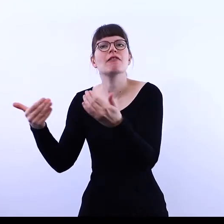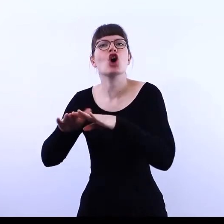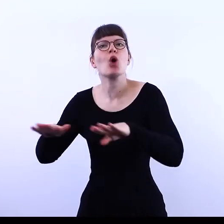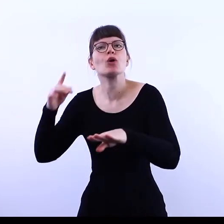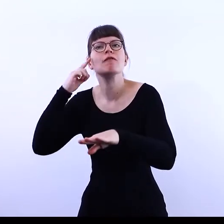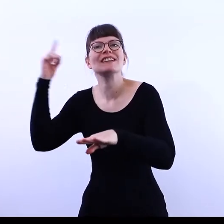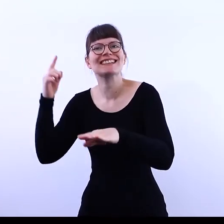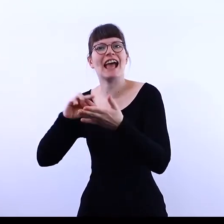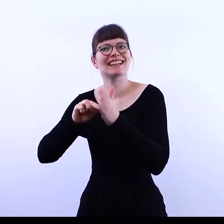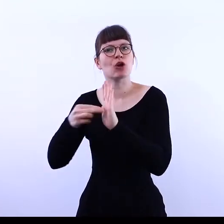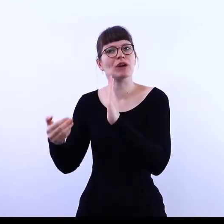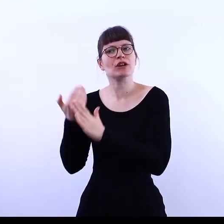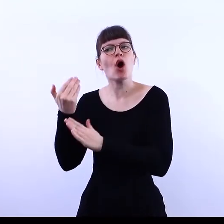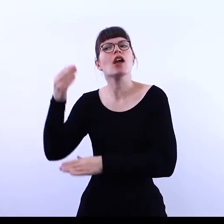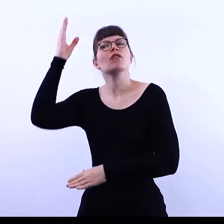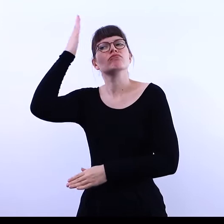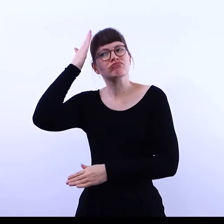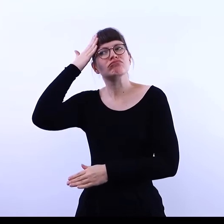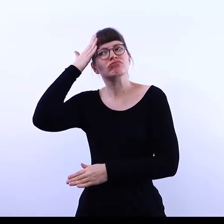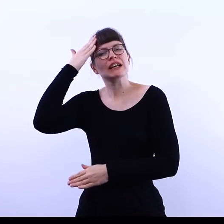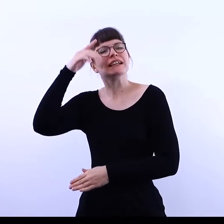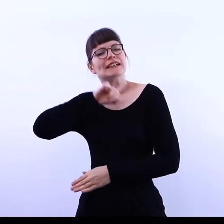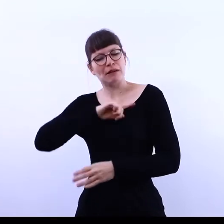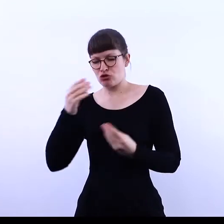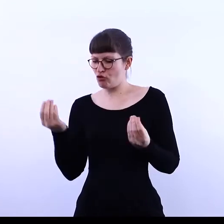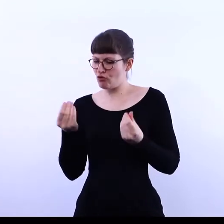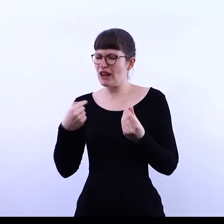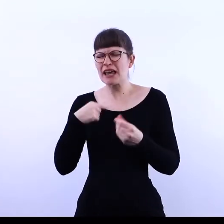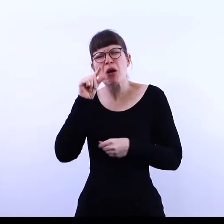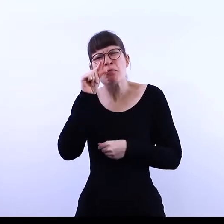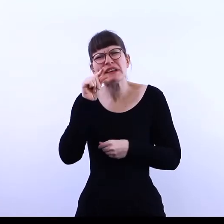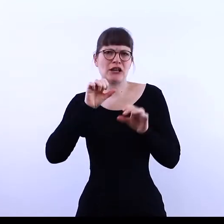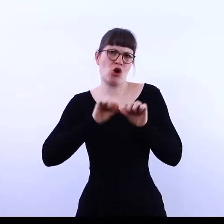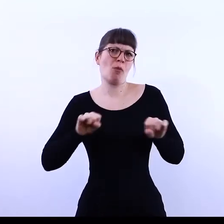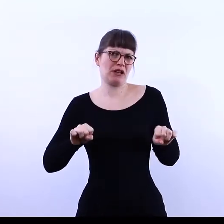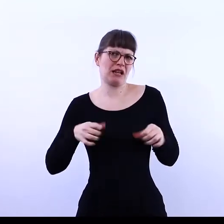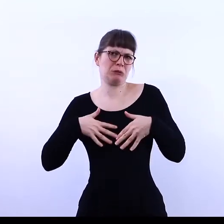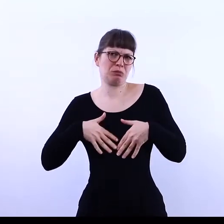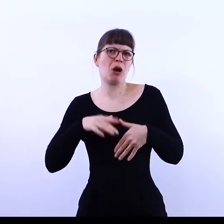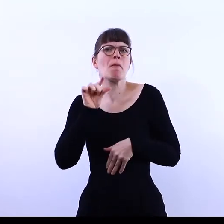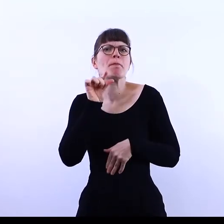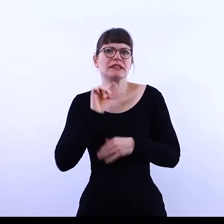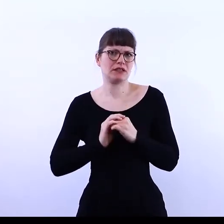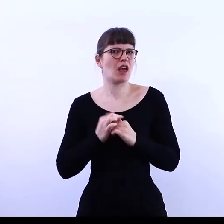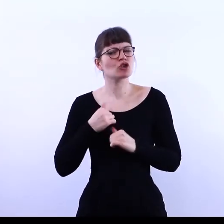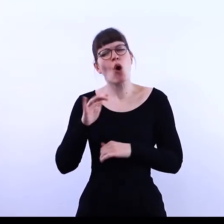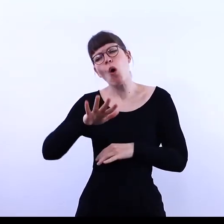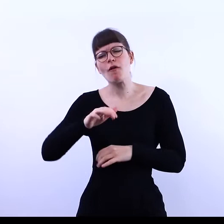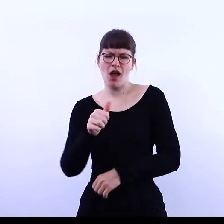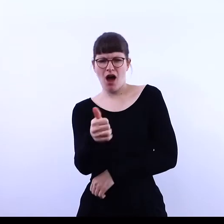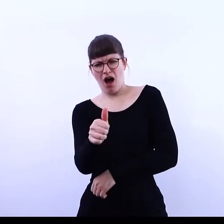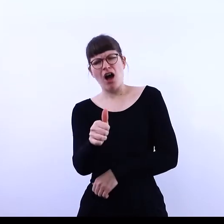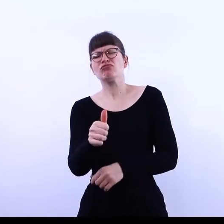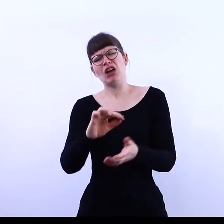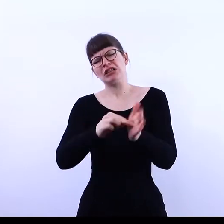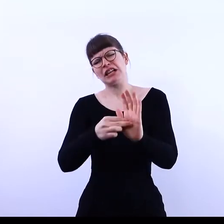Technologien, das Gefühl zu haben, ich bin zumindest ein bisschen kompetent, ich kann ungefähr abschätzen, worum geht es da und wie könnte